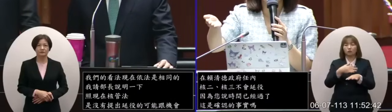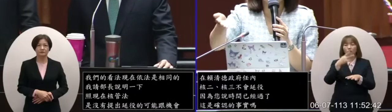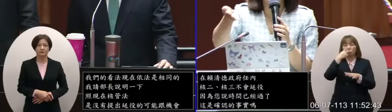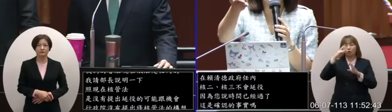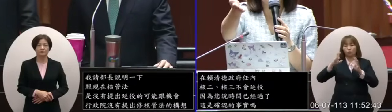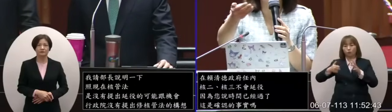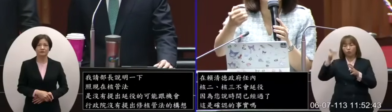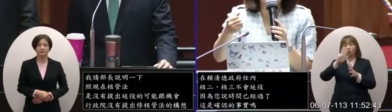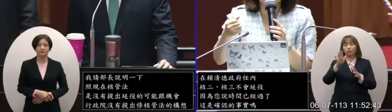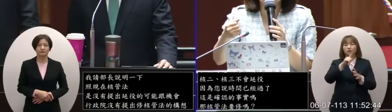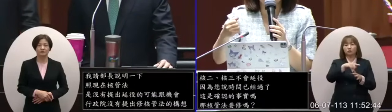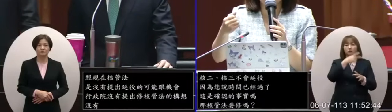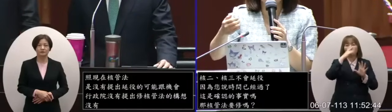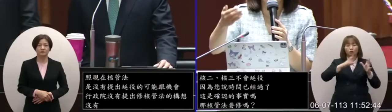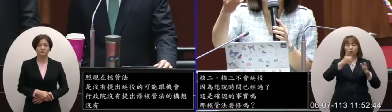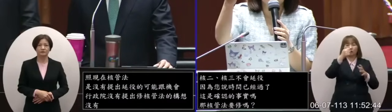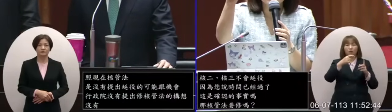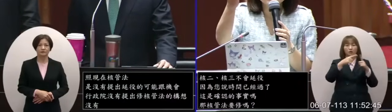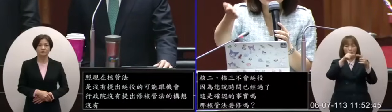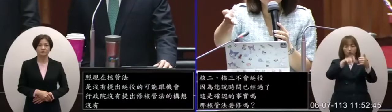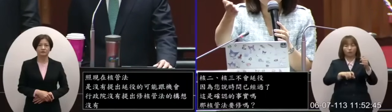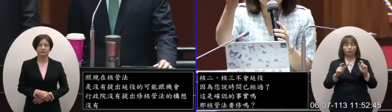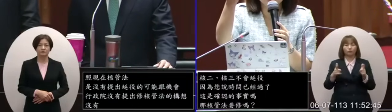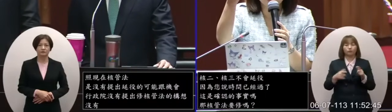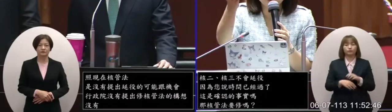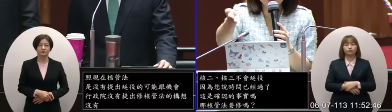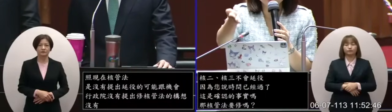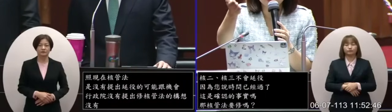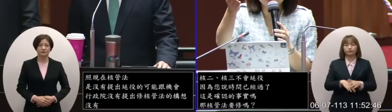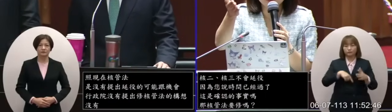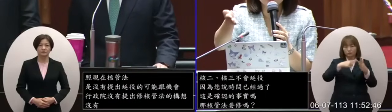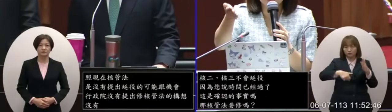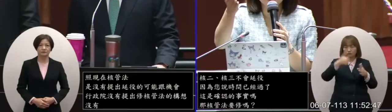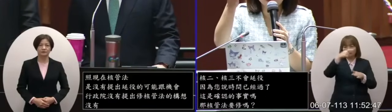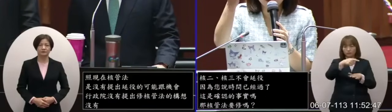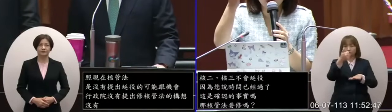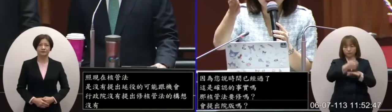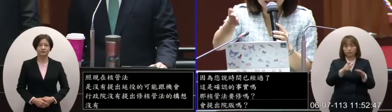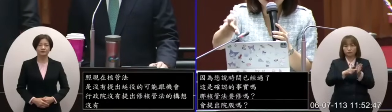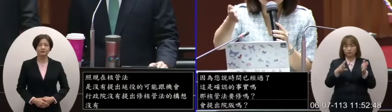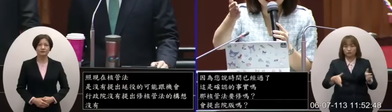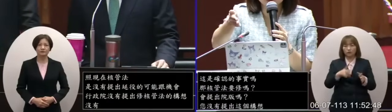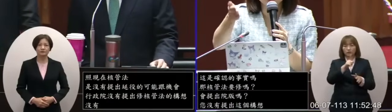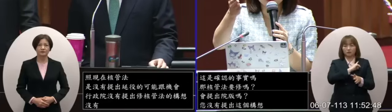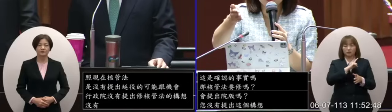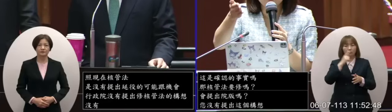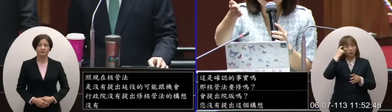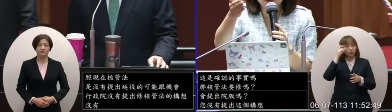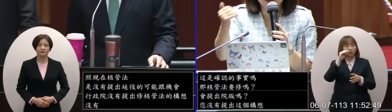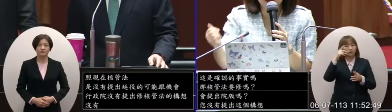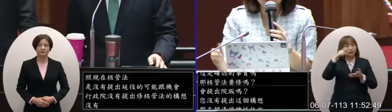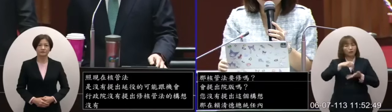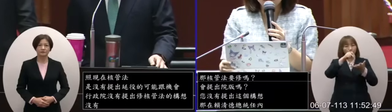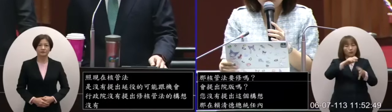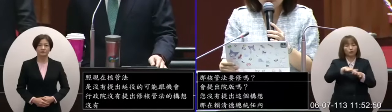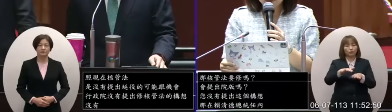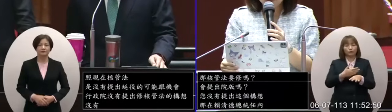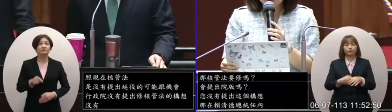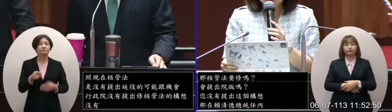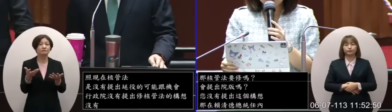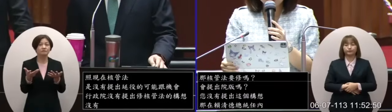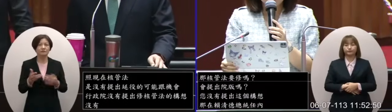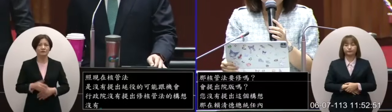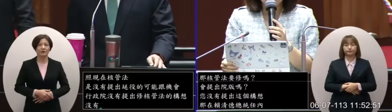清德总统啦，因为您不是赖清德总统嘛，在我们院长的任内会有意提出核管法修法吗？ 但